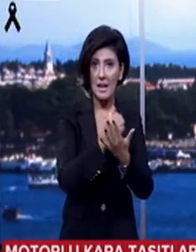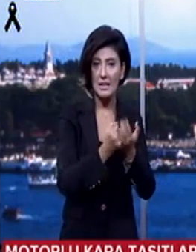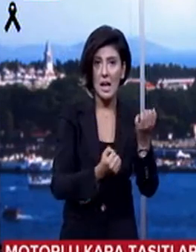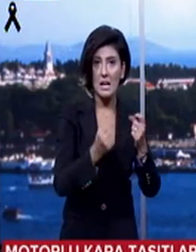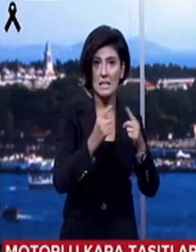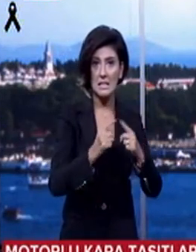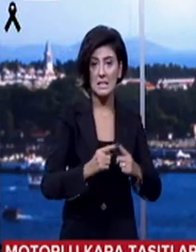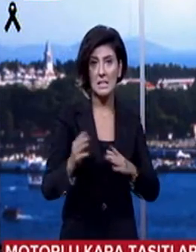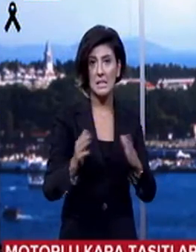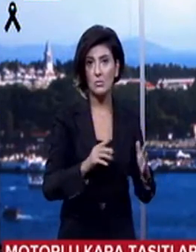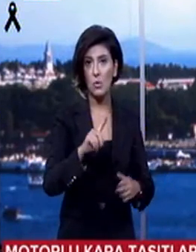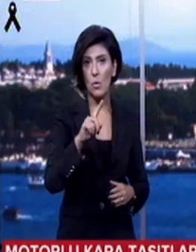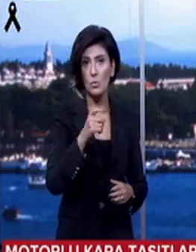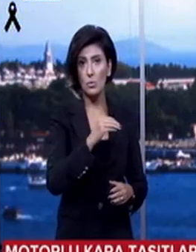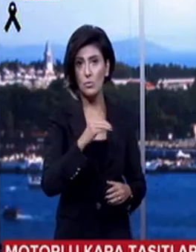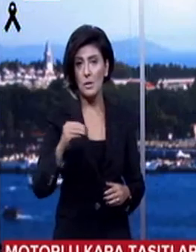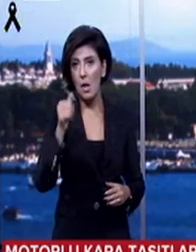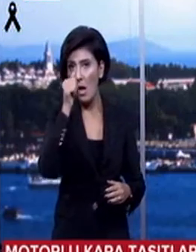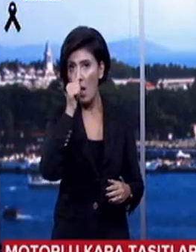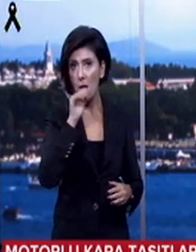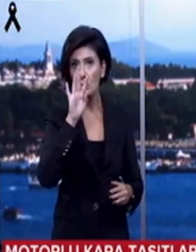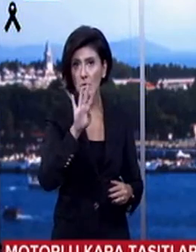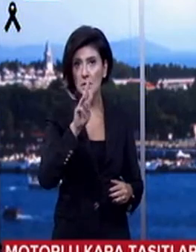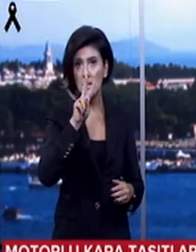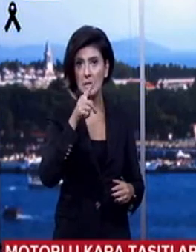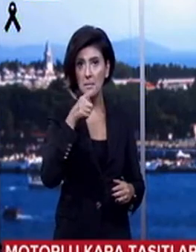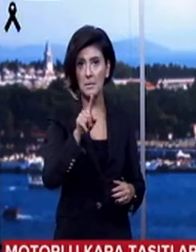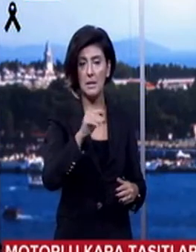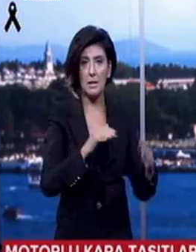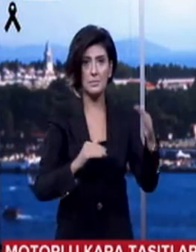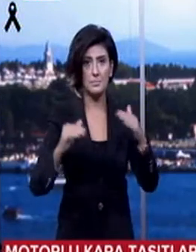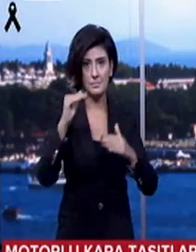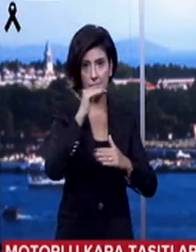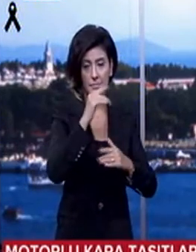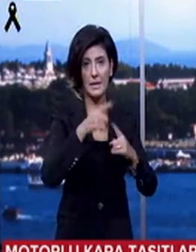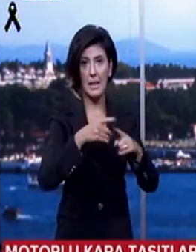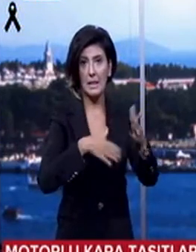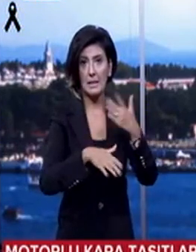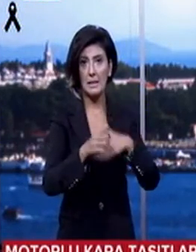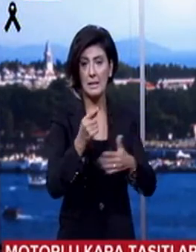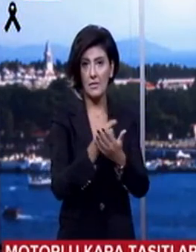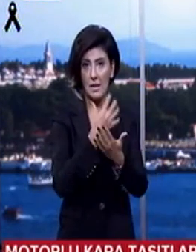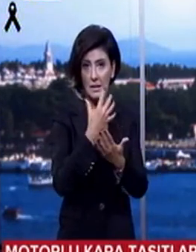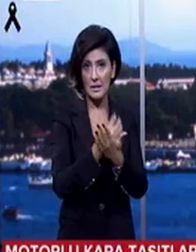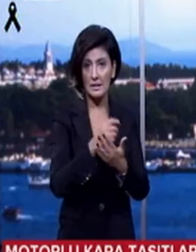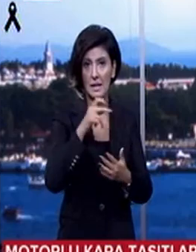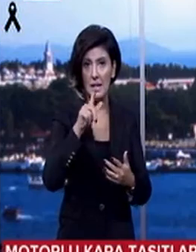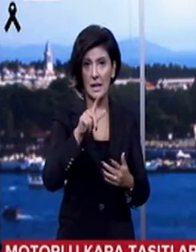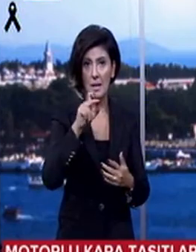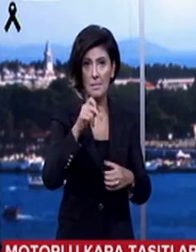sayısı yaklaşık 19 milyon 642 bine yükseldi. Trafiğe kayıtlı